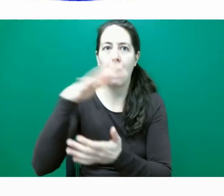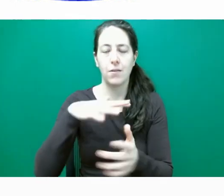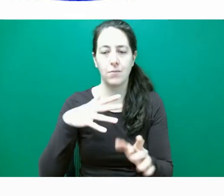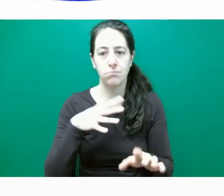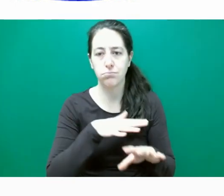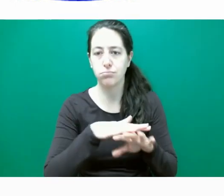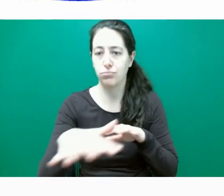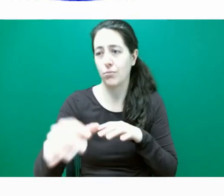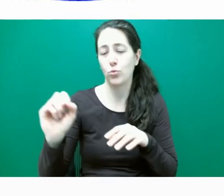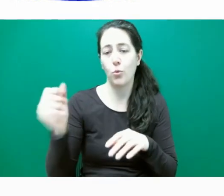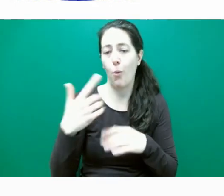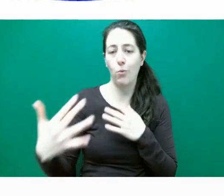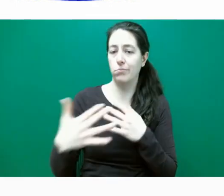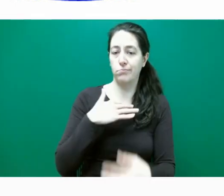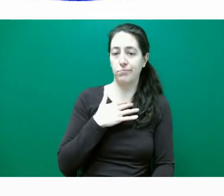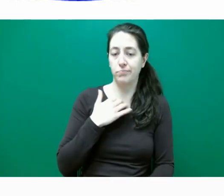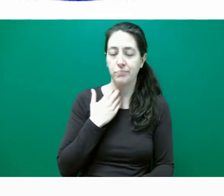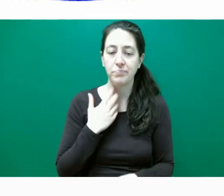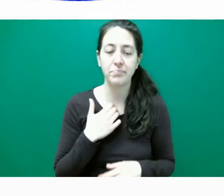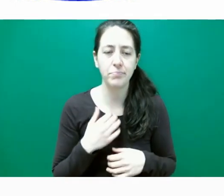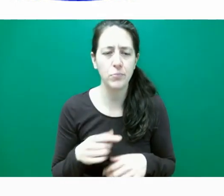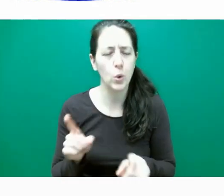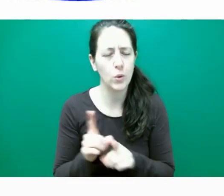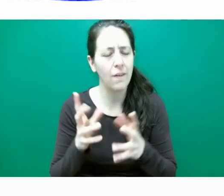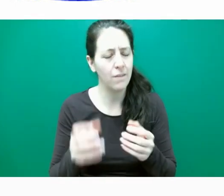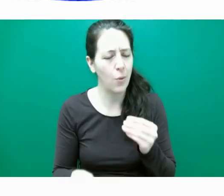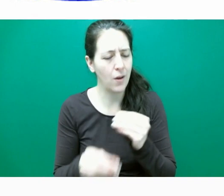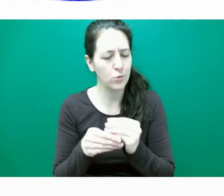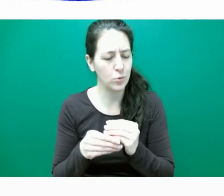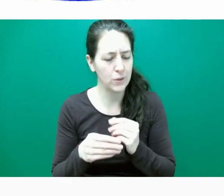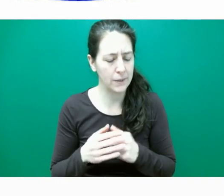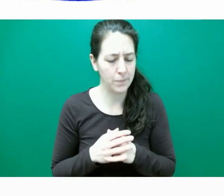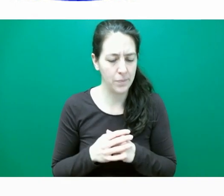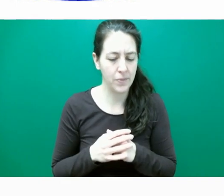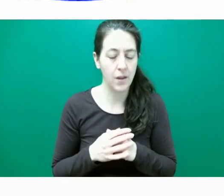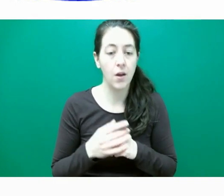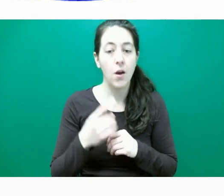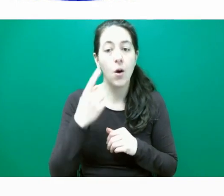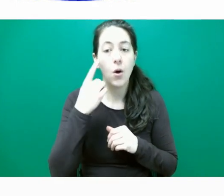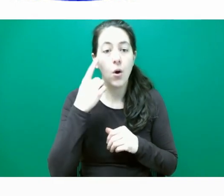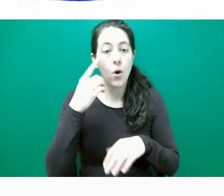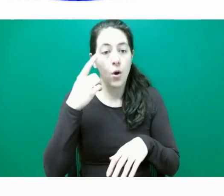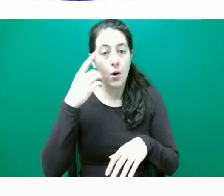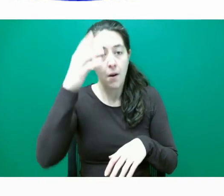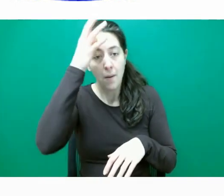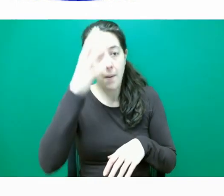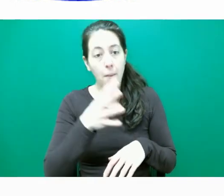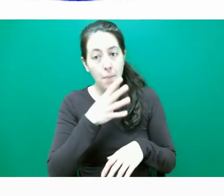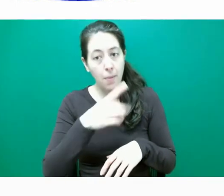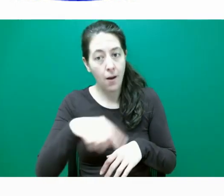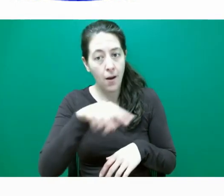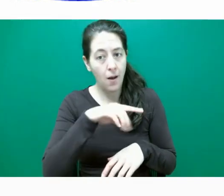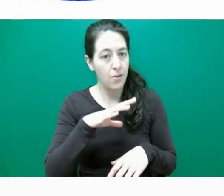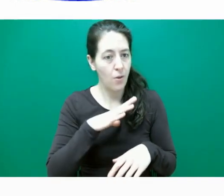ça. J'aimerais souligner, si vous me permettez, Sylvain, que pour les parents qui ont donc des enfants avec des